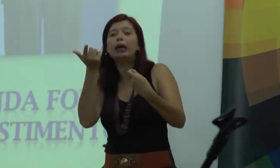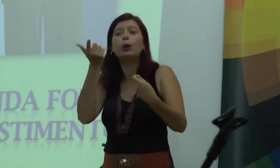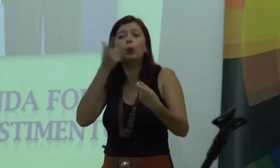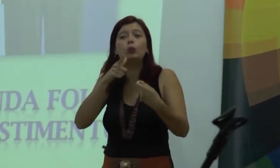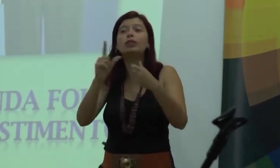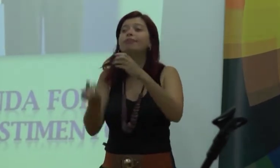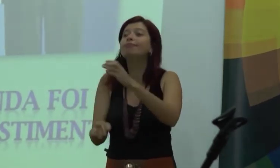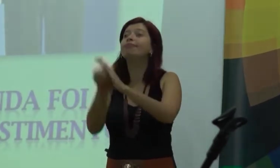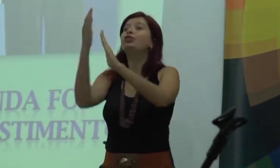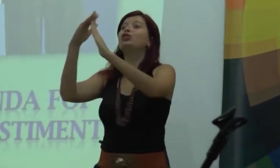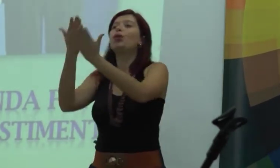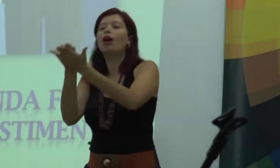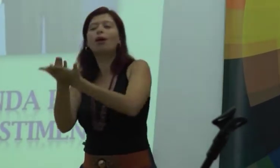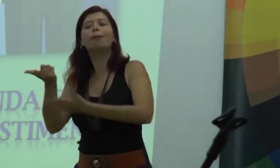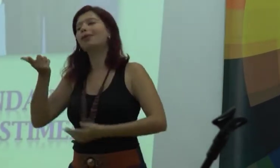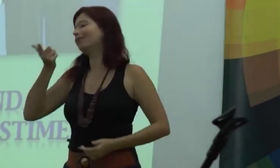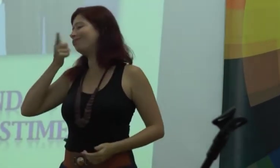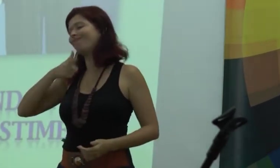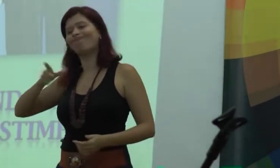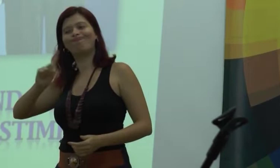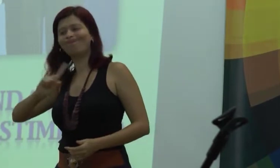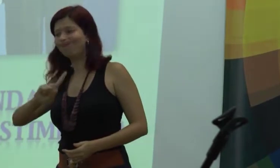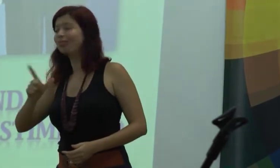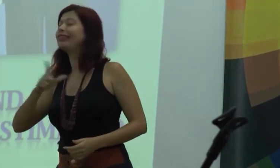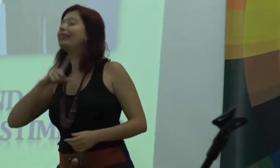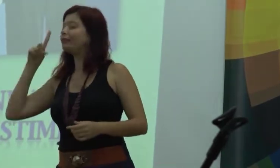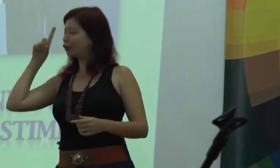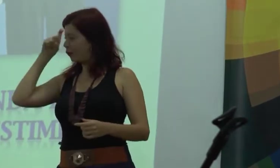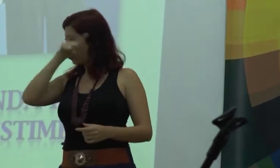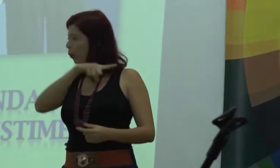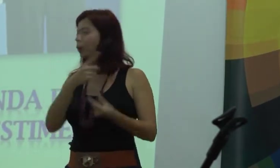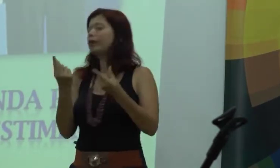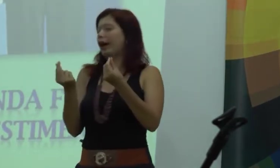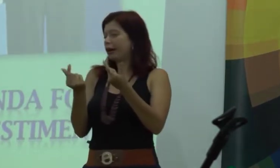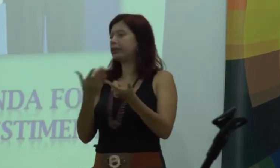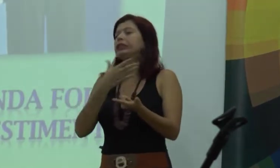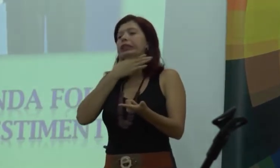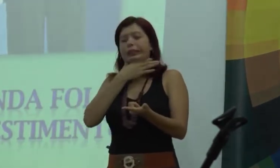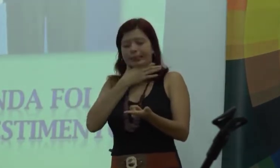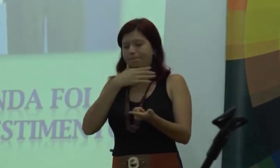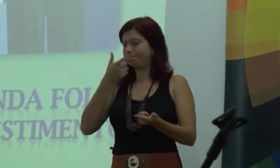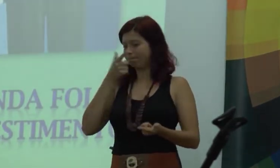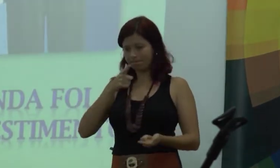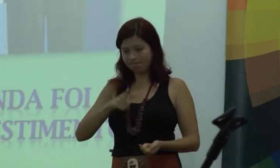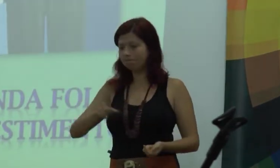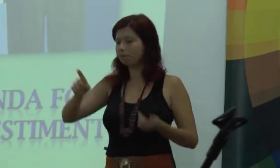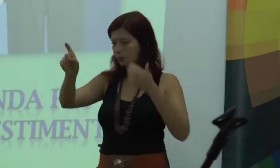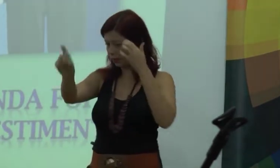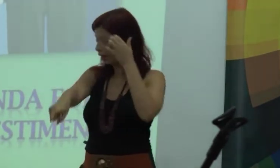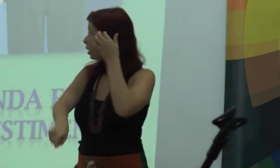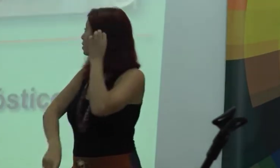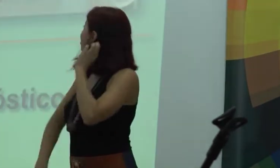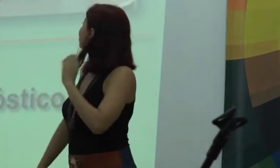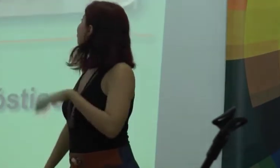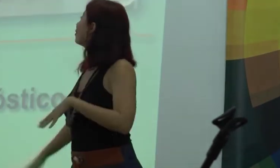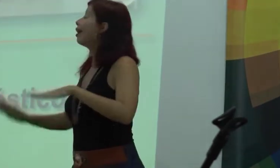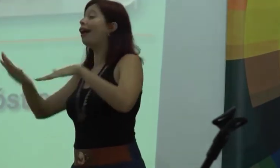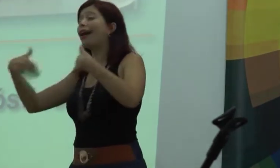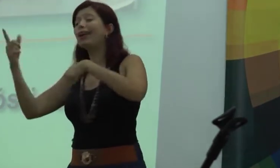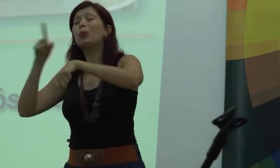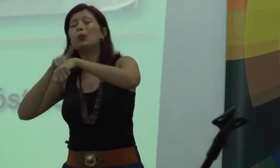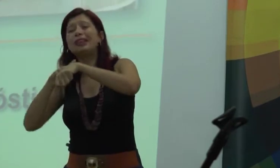investir em outras escolas, mas realmente ficava difícil, ele não tinha verba para fazer